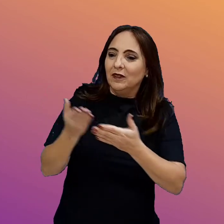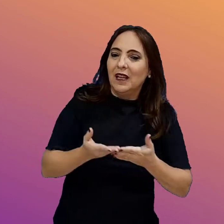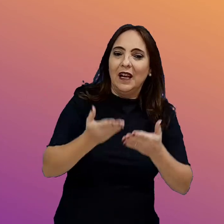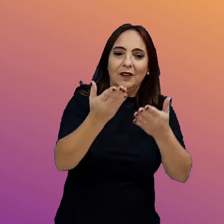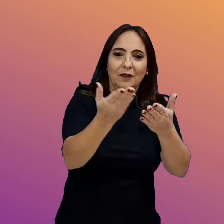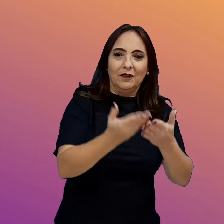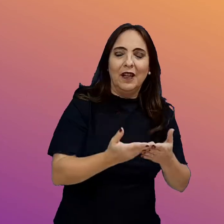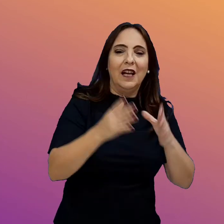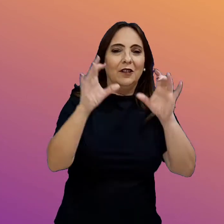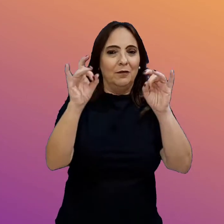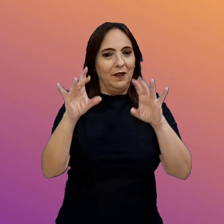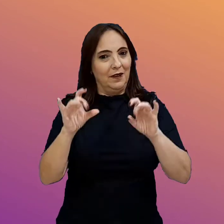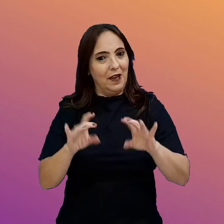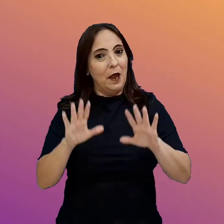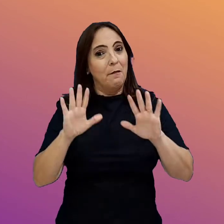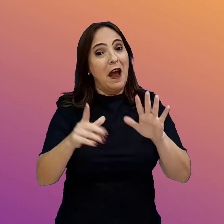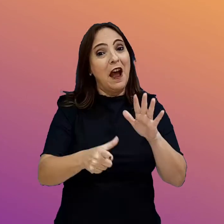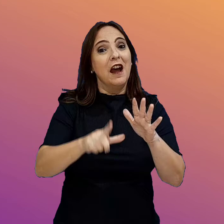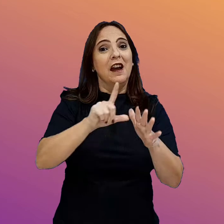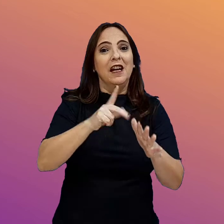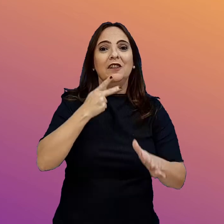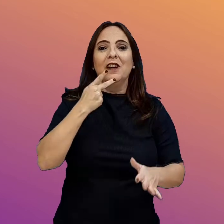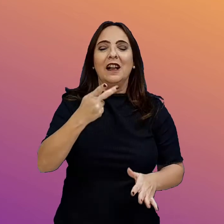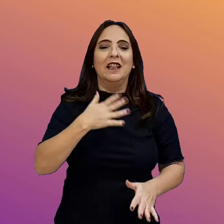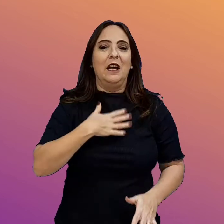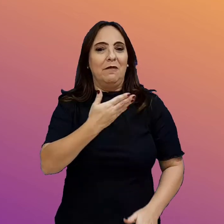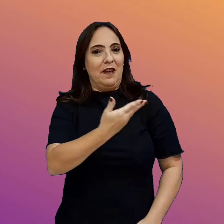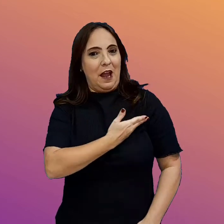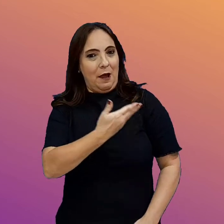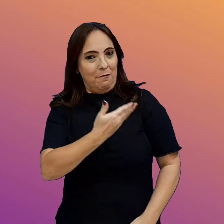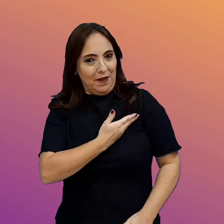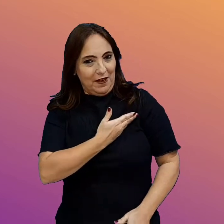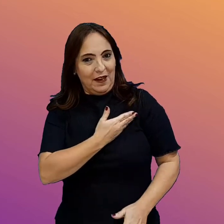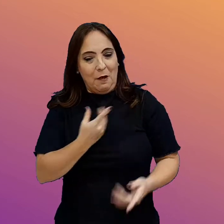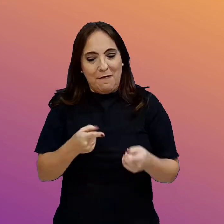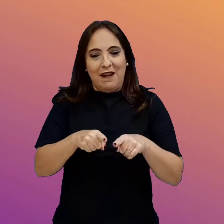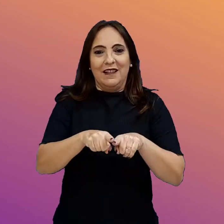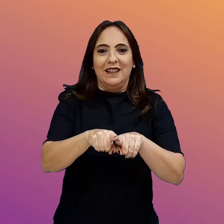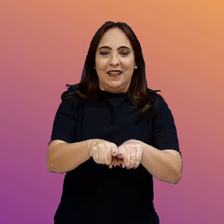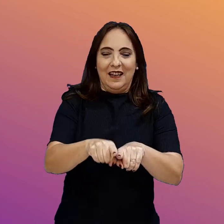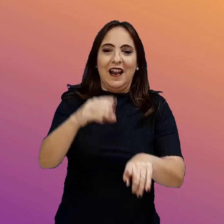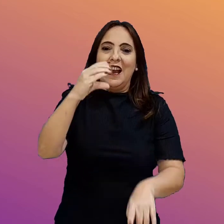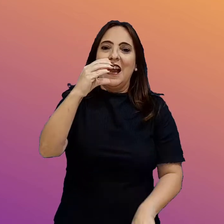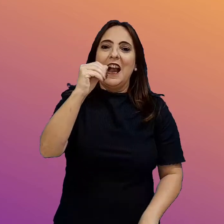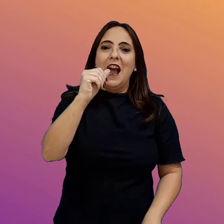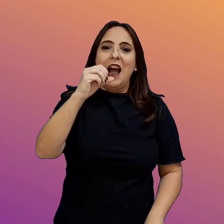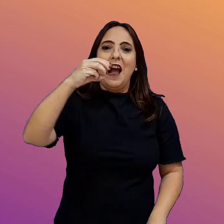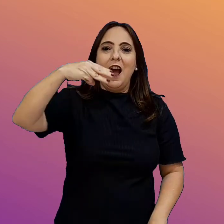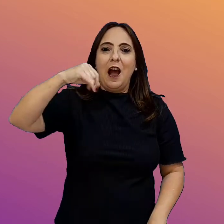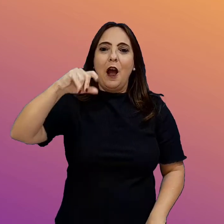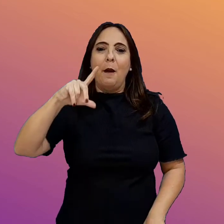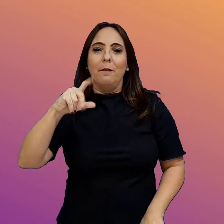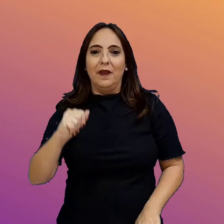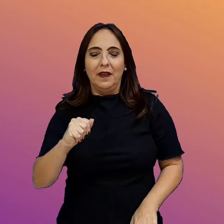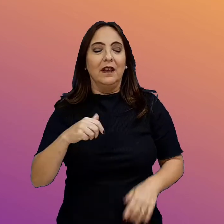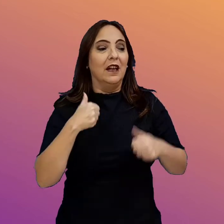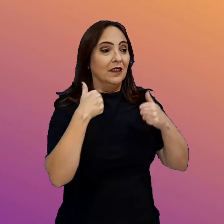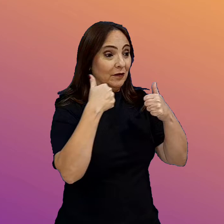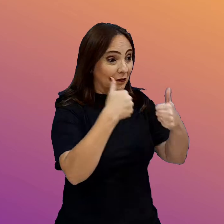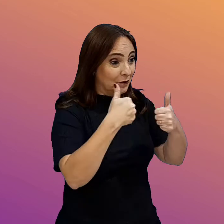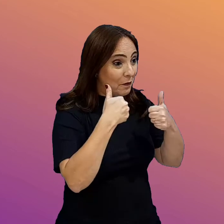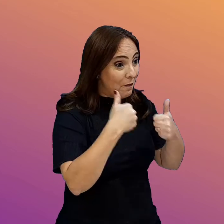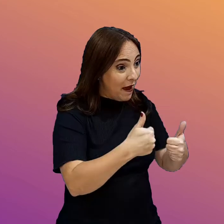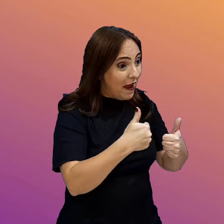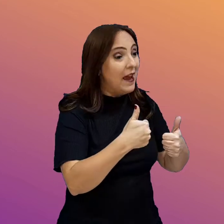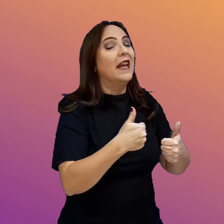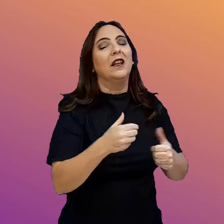sempre, mas eu não posso deixar de falar da minha parceira de live. Estamos junto e misturado. E aí, tia Camila, tudo bem? Tudo